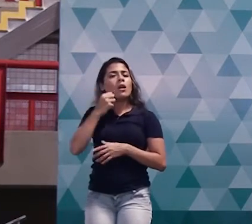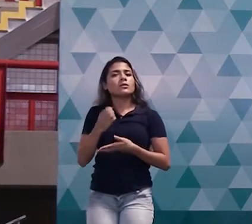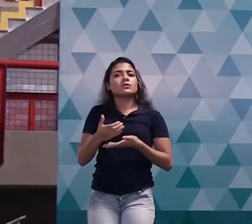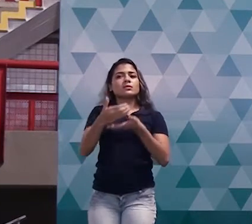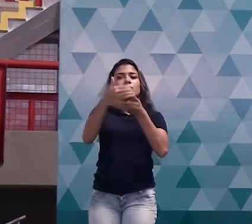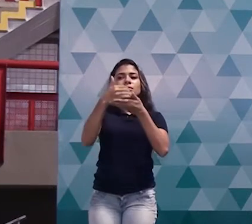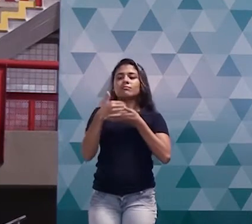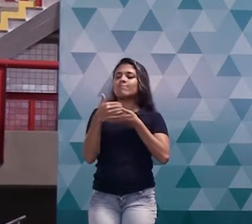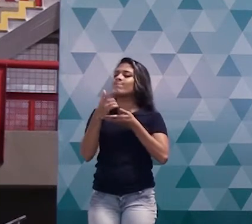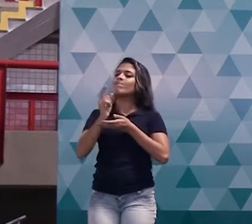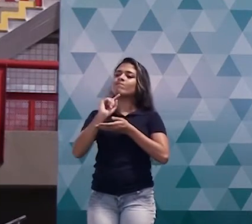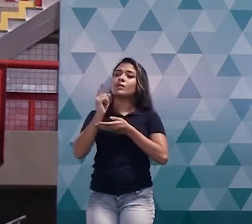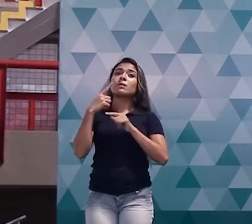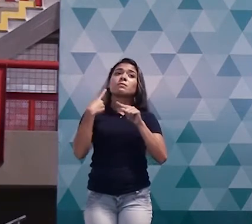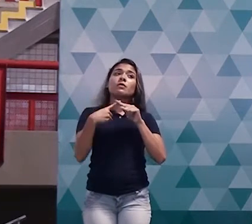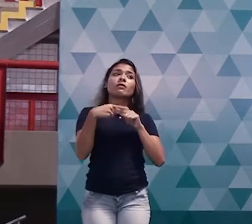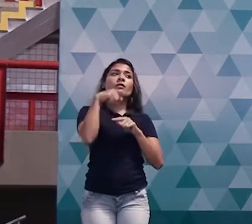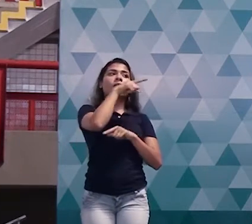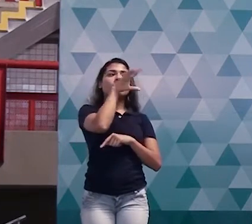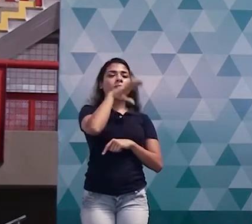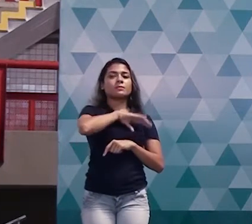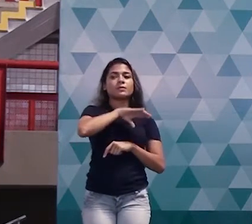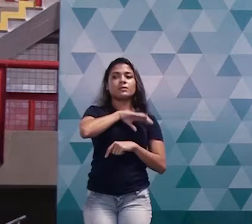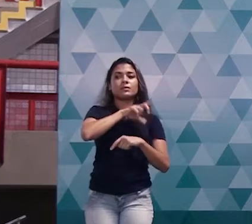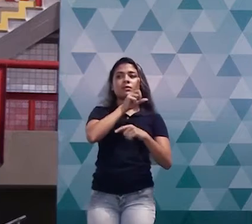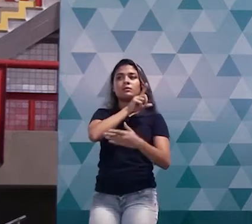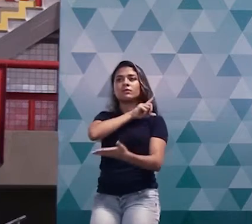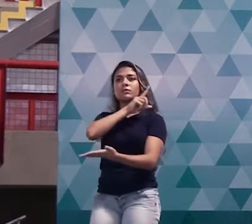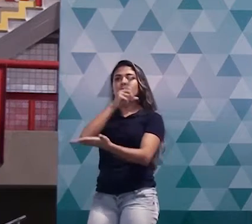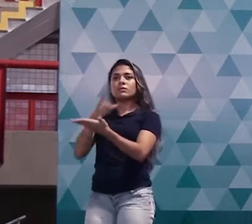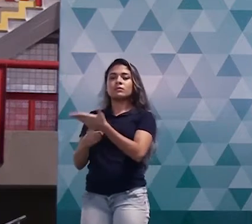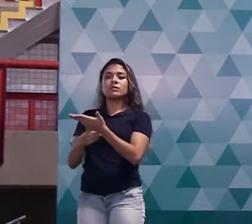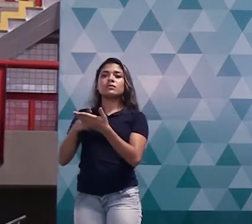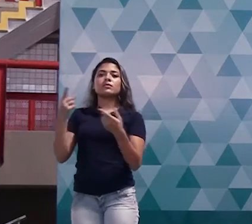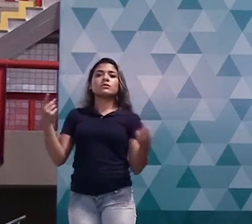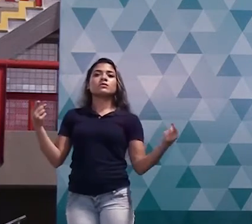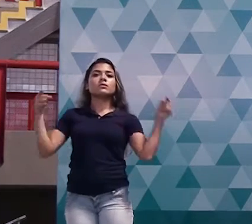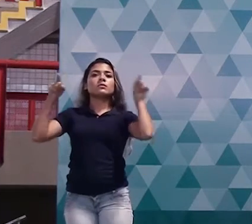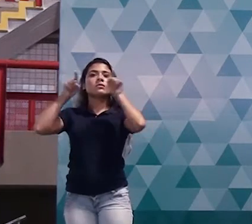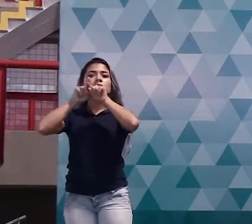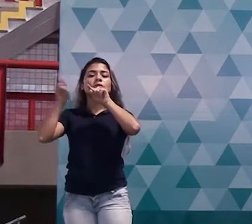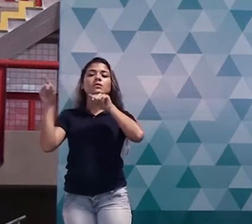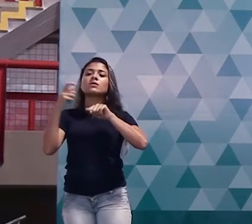tinha um acordo comercial com a Inglaterra, o Tratado de Methuen, o Tratado